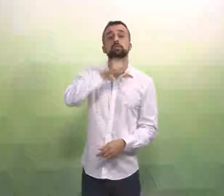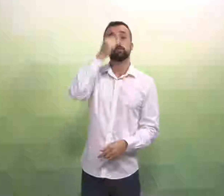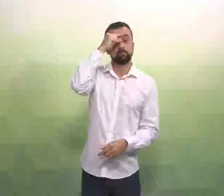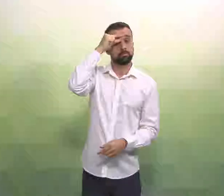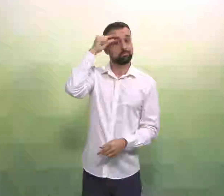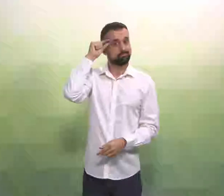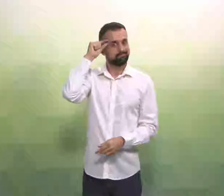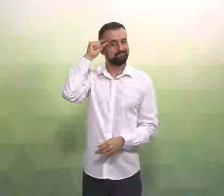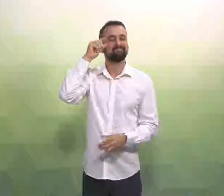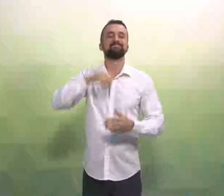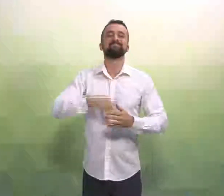Este é o meu sinal.